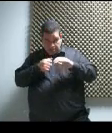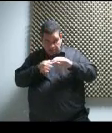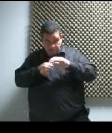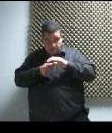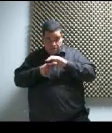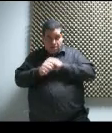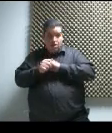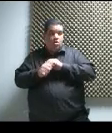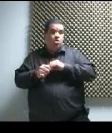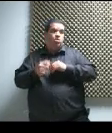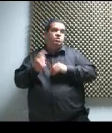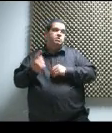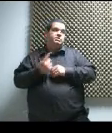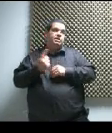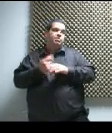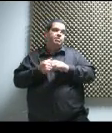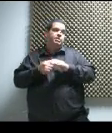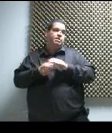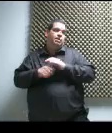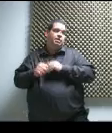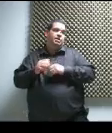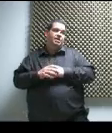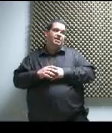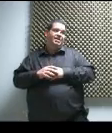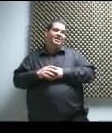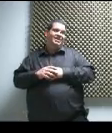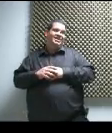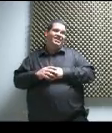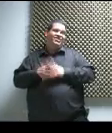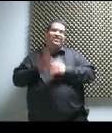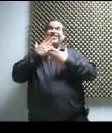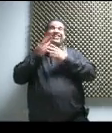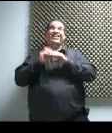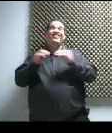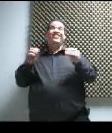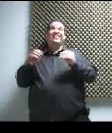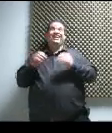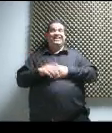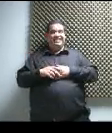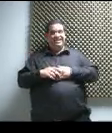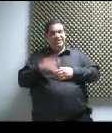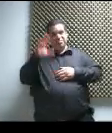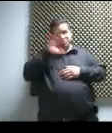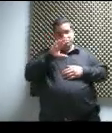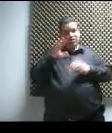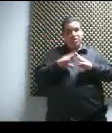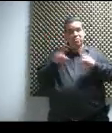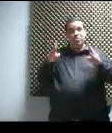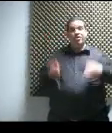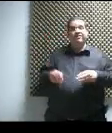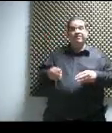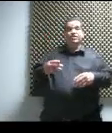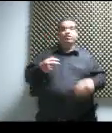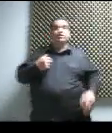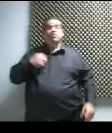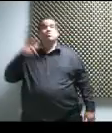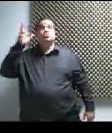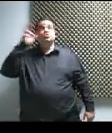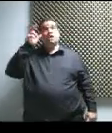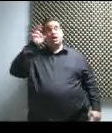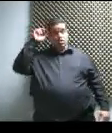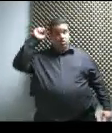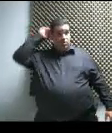debajo. Debajo. Siempre debajo. La cabeza es lo más importante, ¿verdad? Que uno podría cubrir. Pues busco un mueble. Sí. Yo había escuchado que